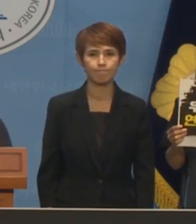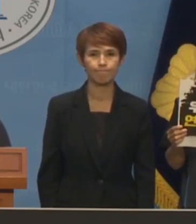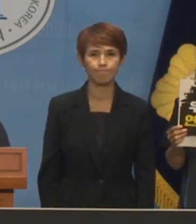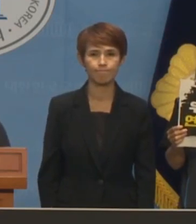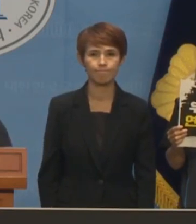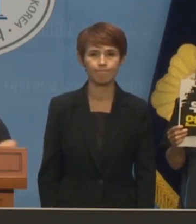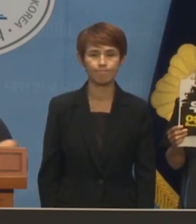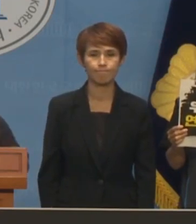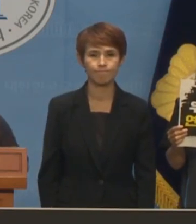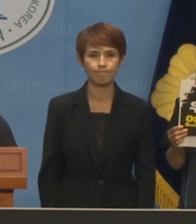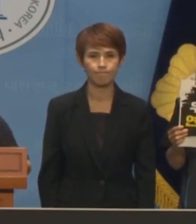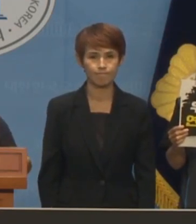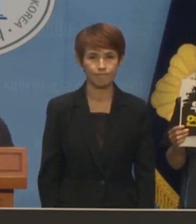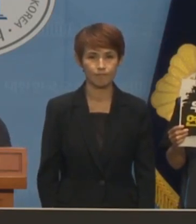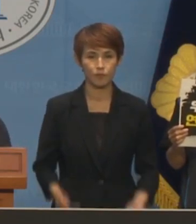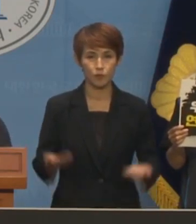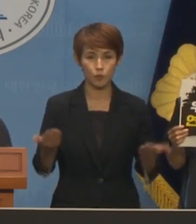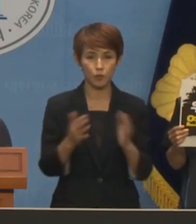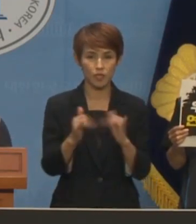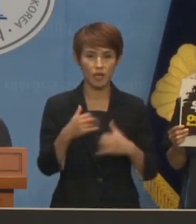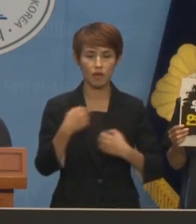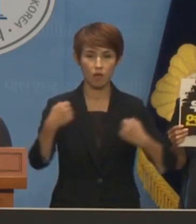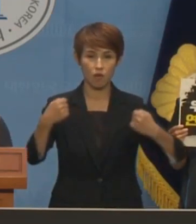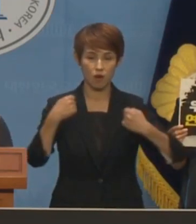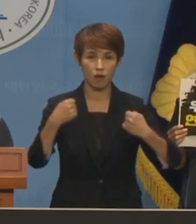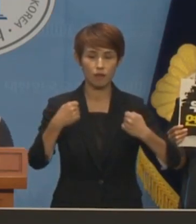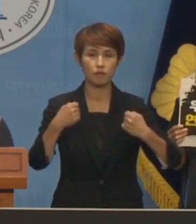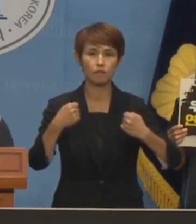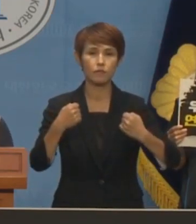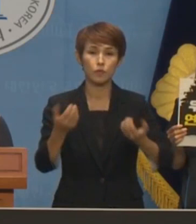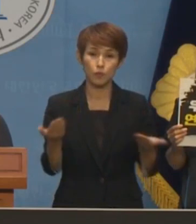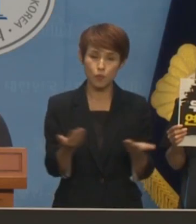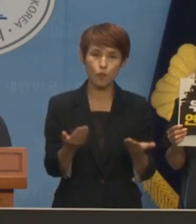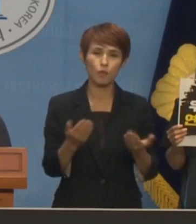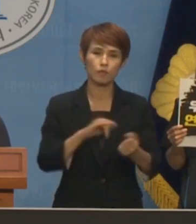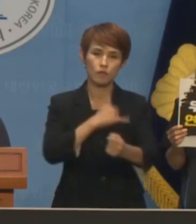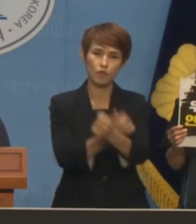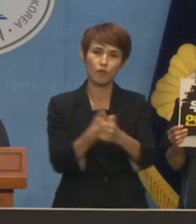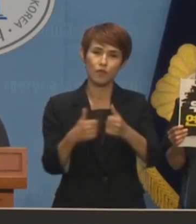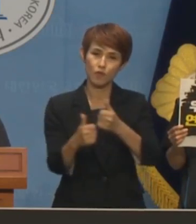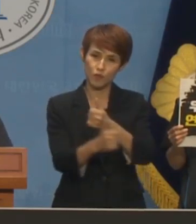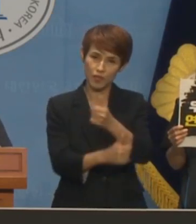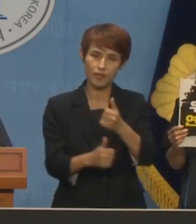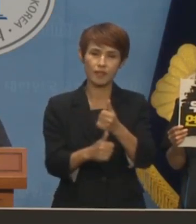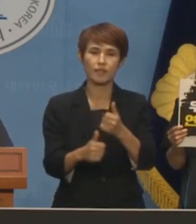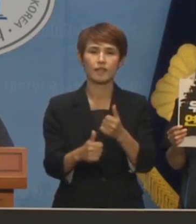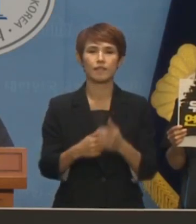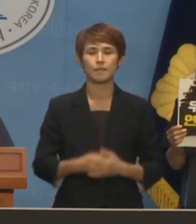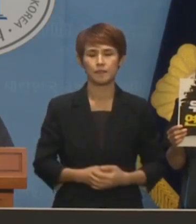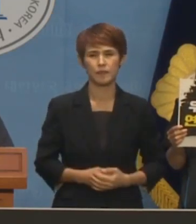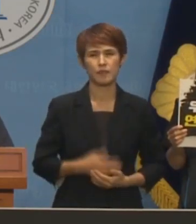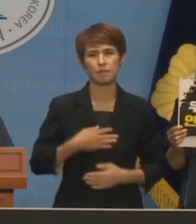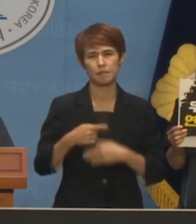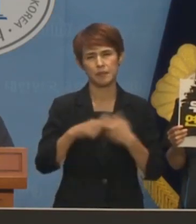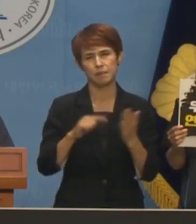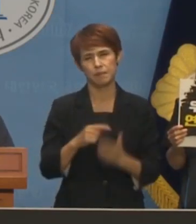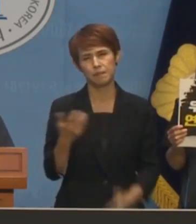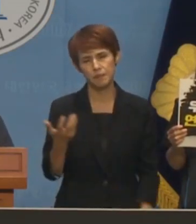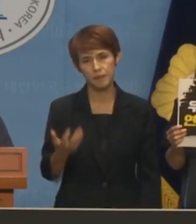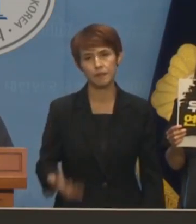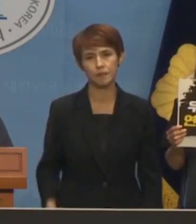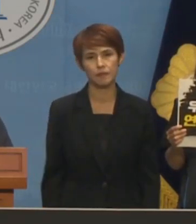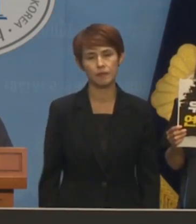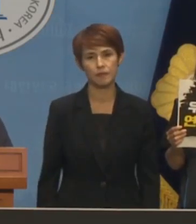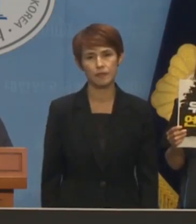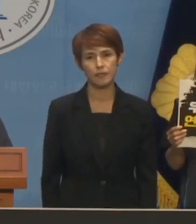하겠습니다네 국학 노동자의 건강한 노동과 인권을 위한 대책위원회 김혜진입니다 마음이 많이 아픕니다